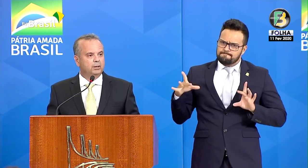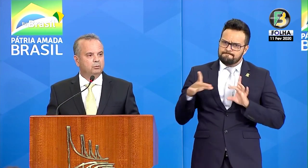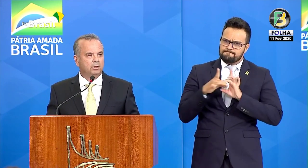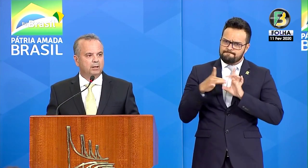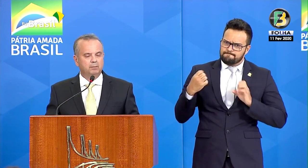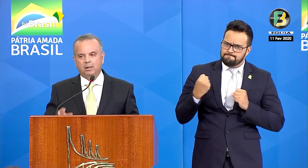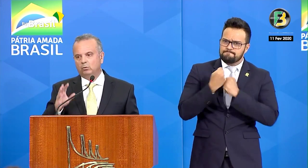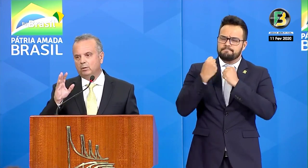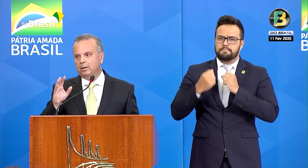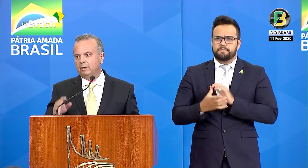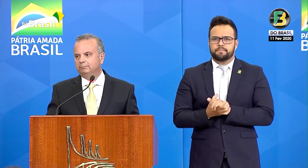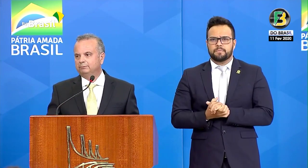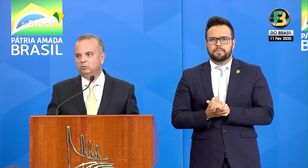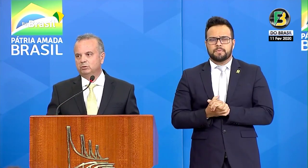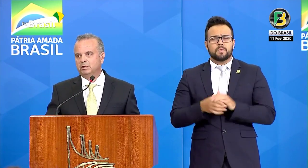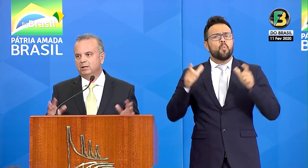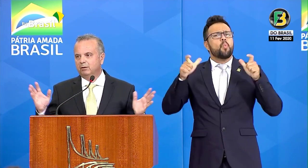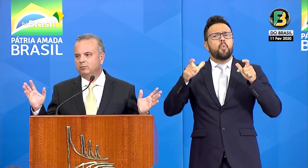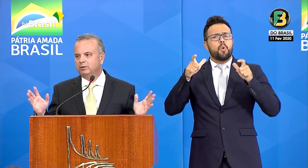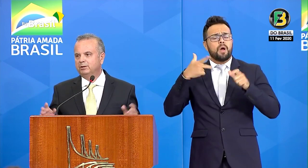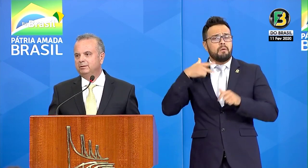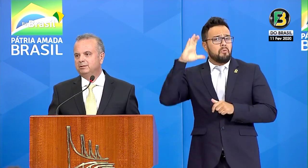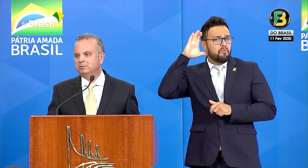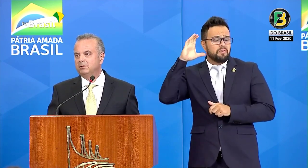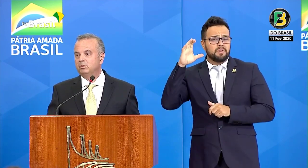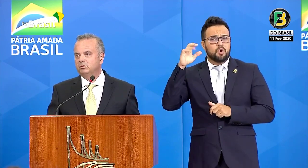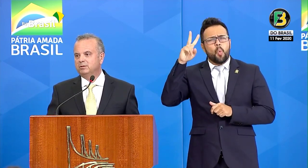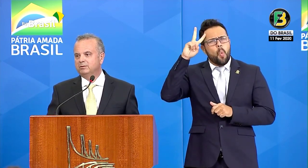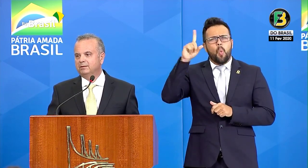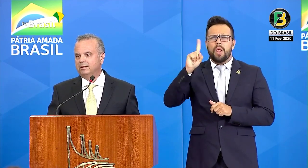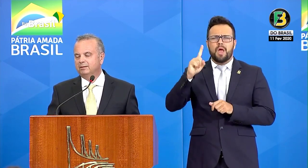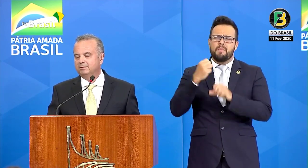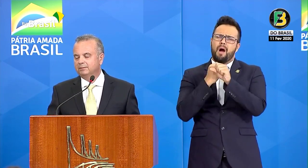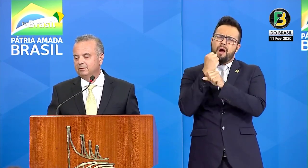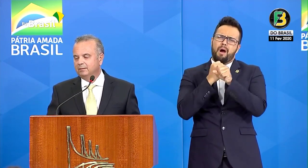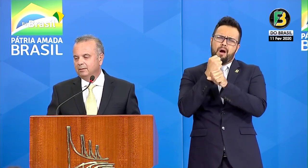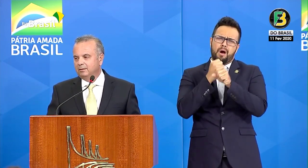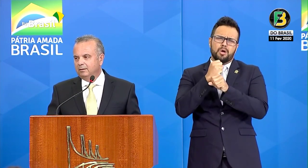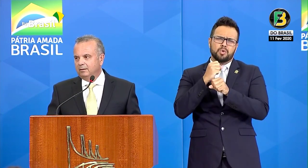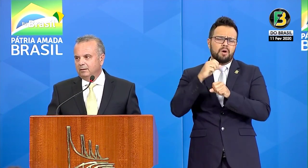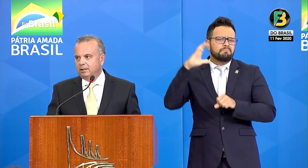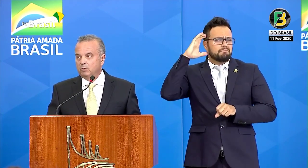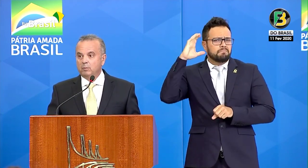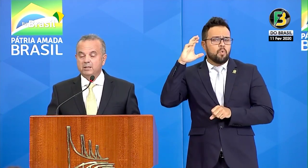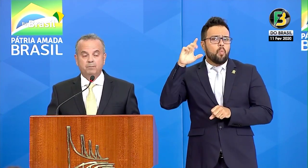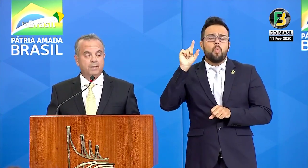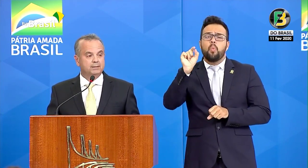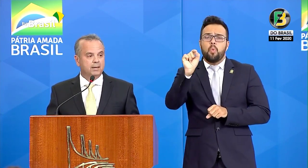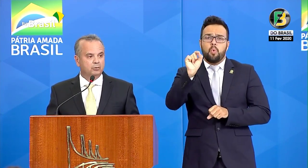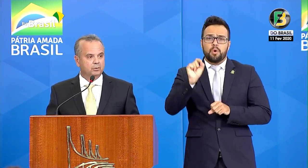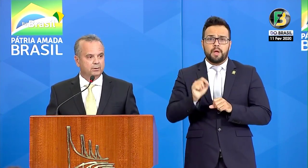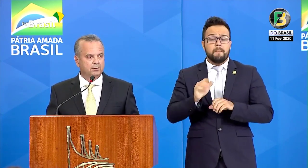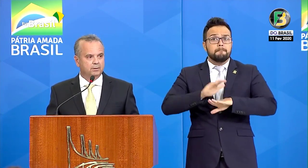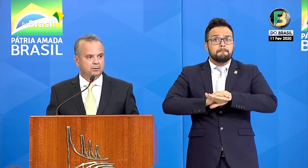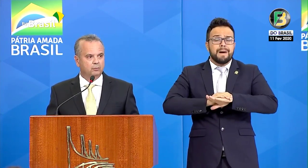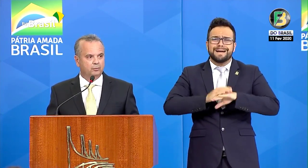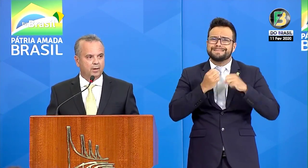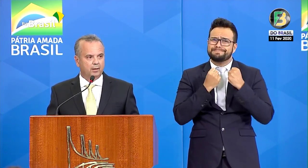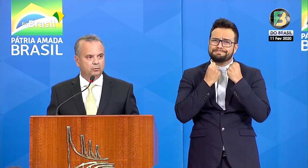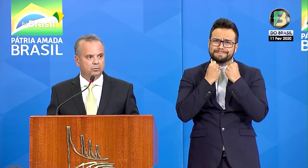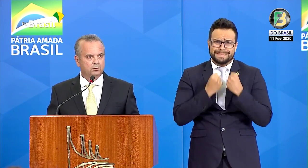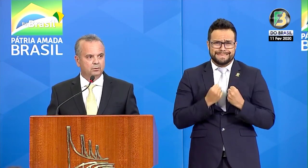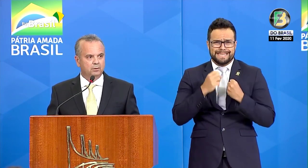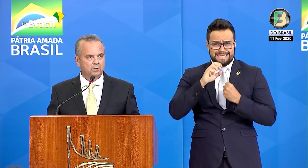Eu escutei em um determinado lugar, não sei nem quem foi que disse, mas há muitos anos atrás, que por mais pesado que seja